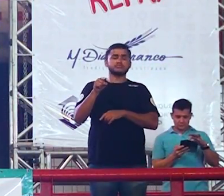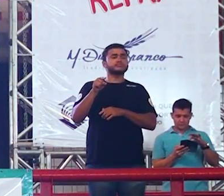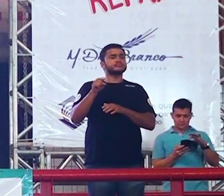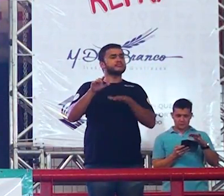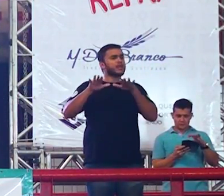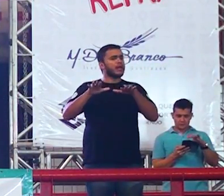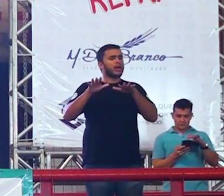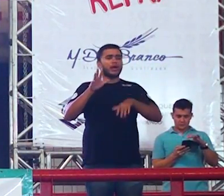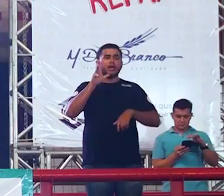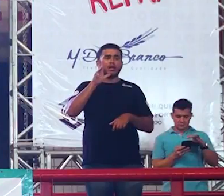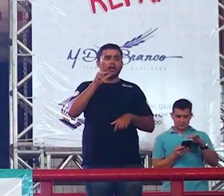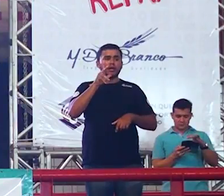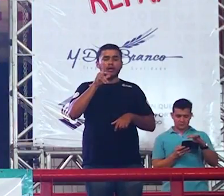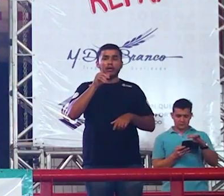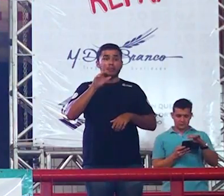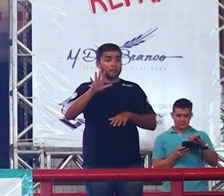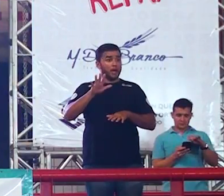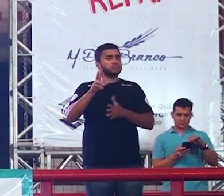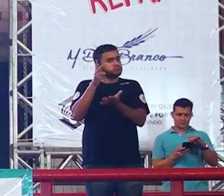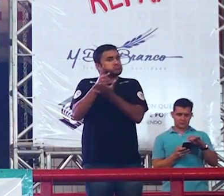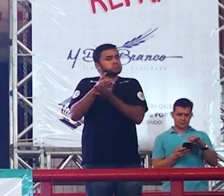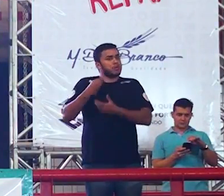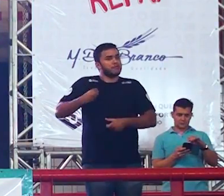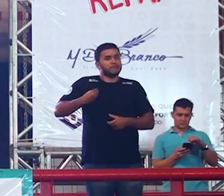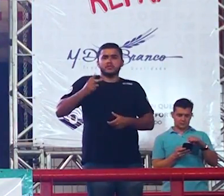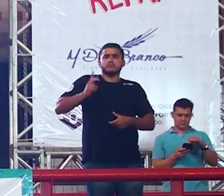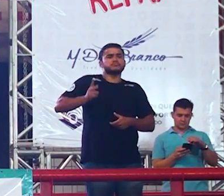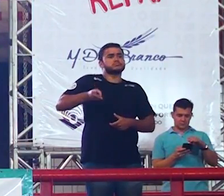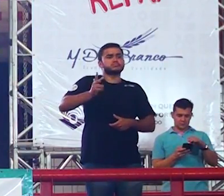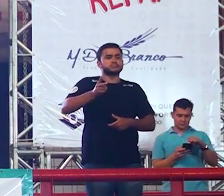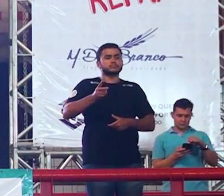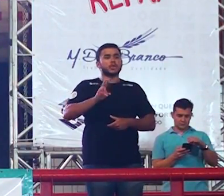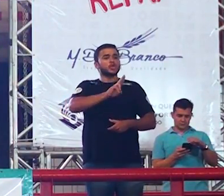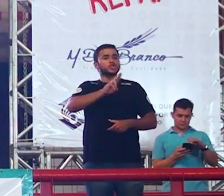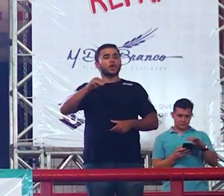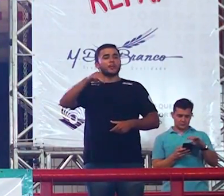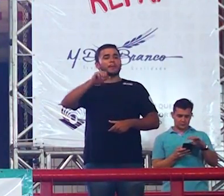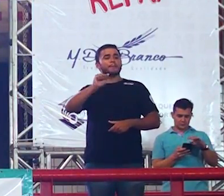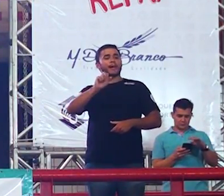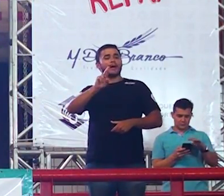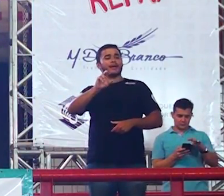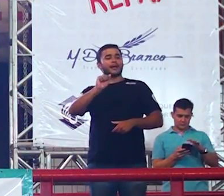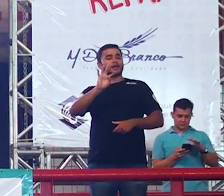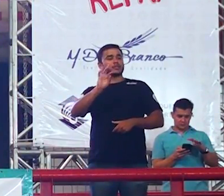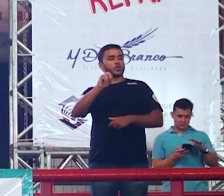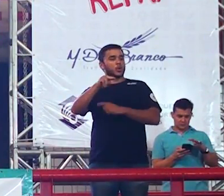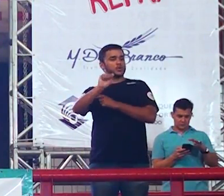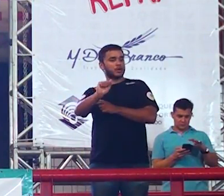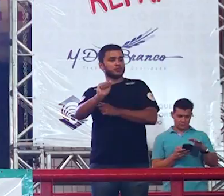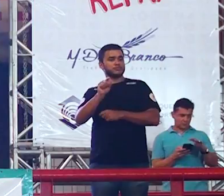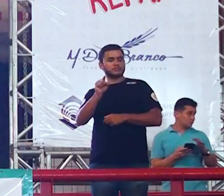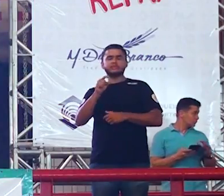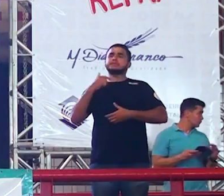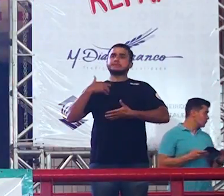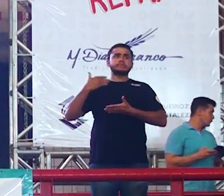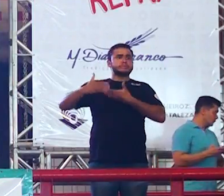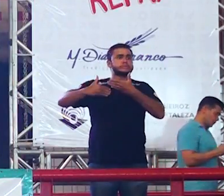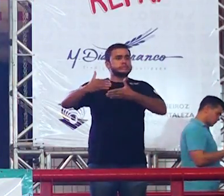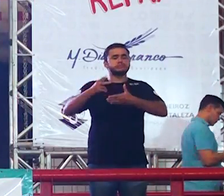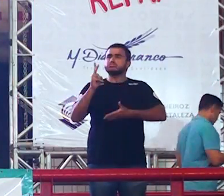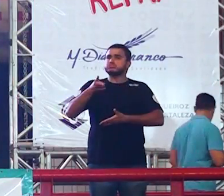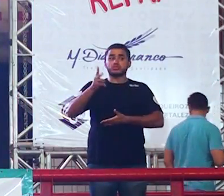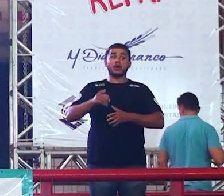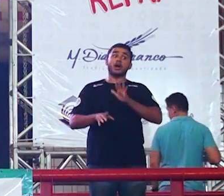porém é bastante resistente. É o que o pessoal chama de maratonista. E o espermatozoide Y, ele é